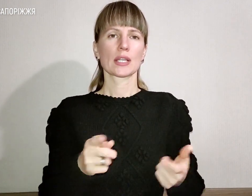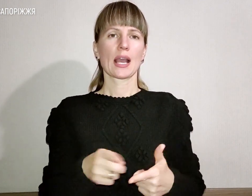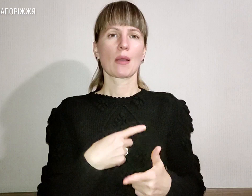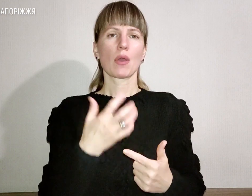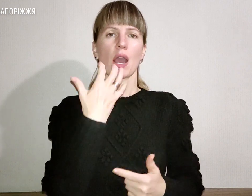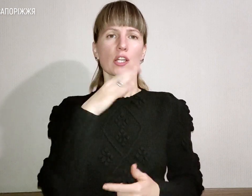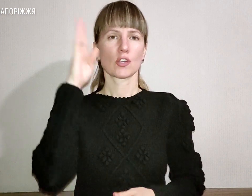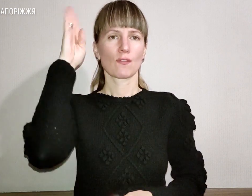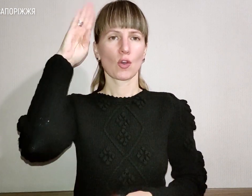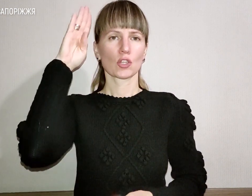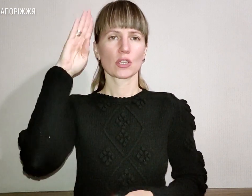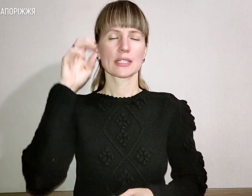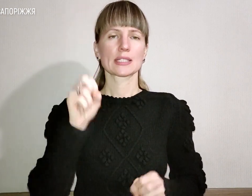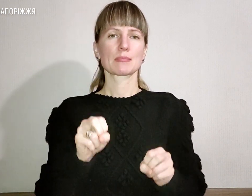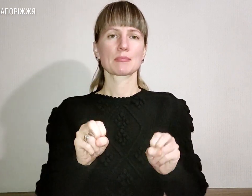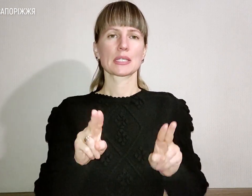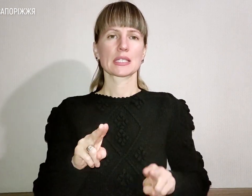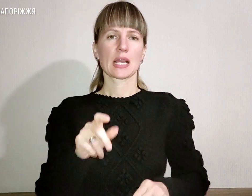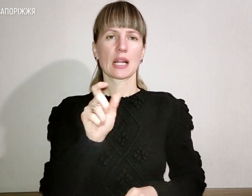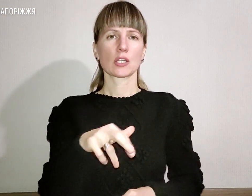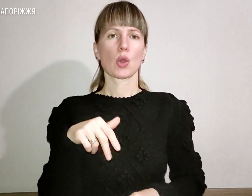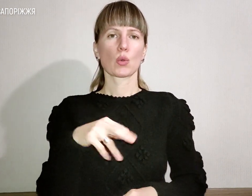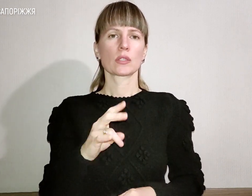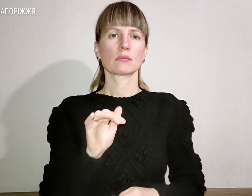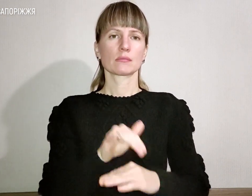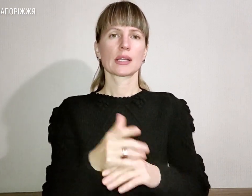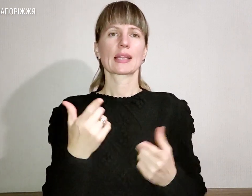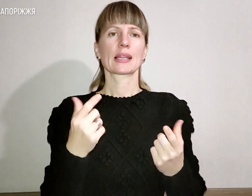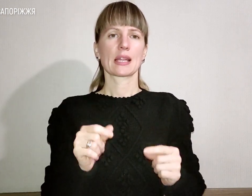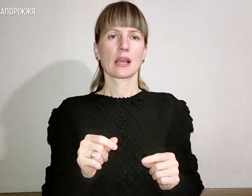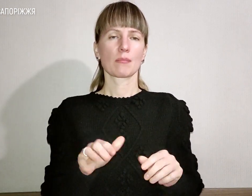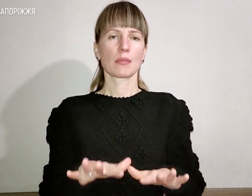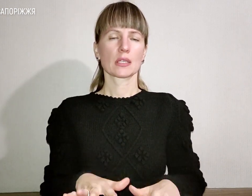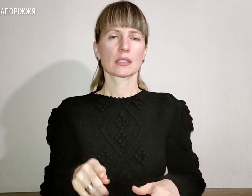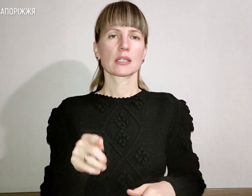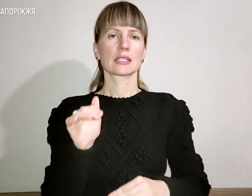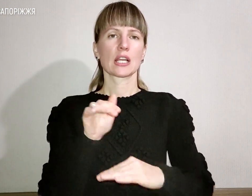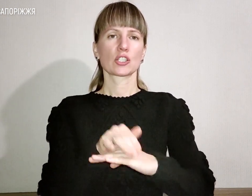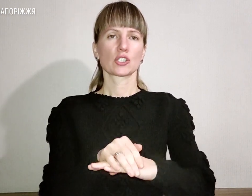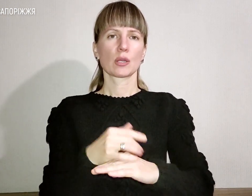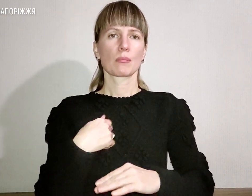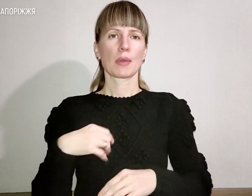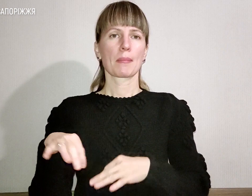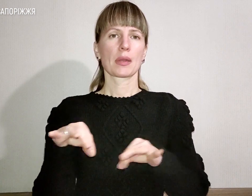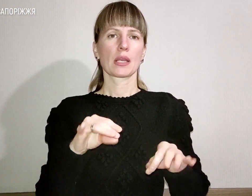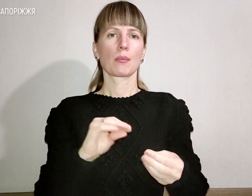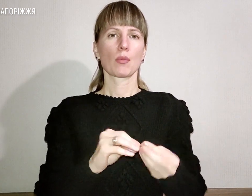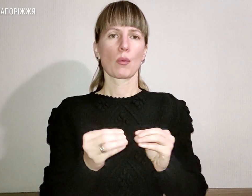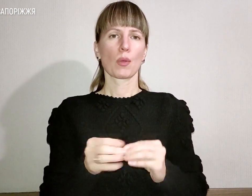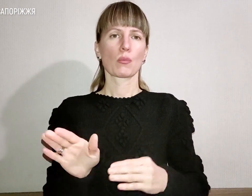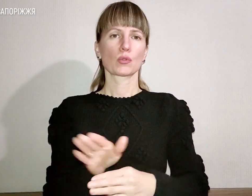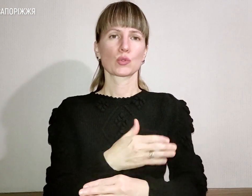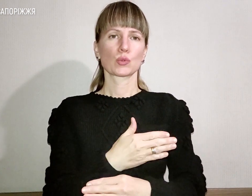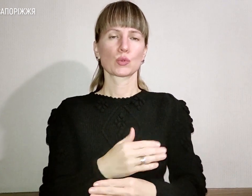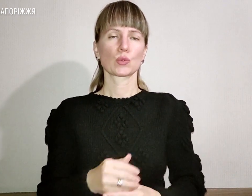гарячої води, спеціалісти ходять і визначають, де саме. От вони знайшли, ми приїхали і проблему усунули.